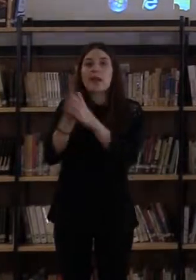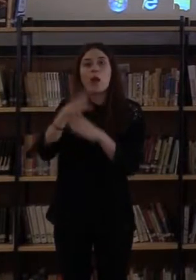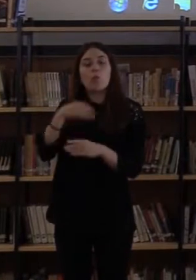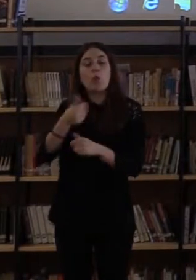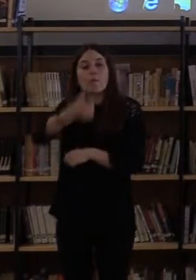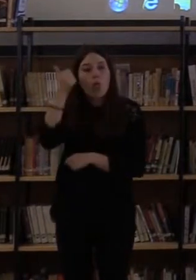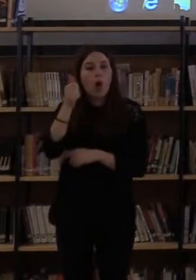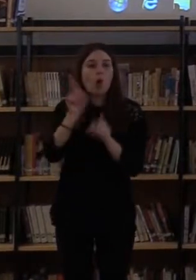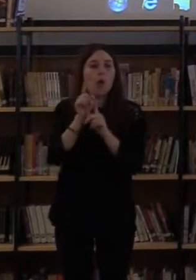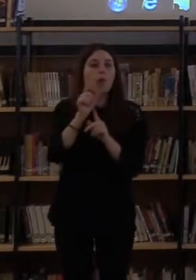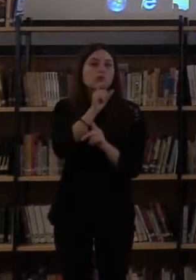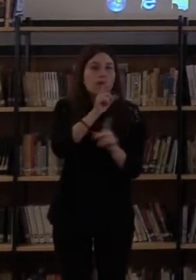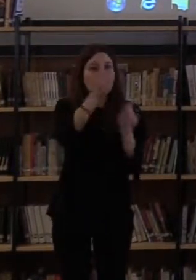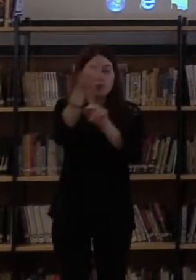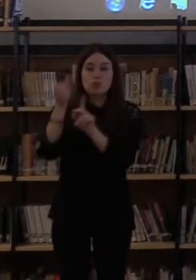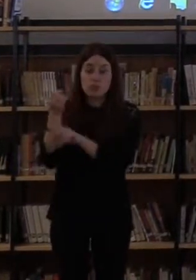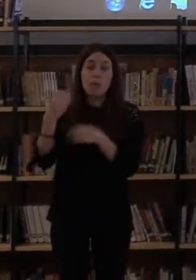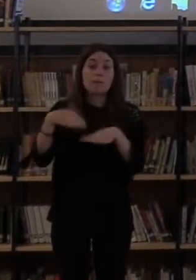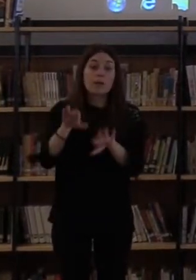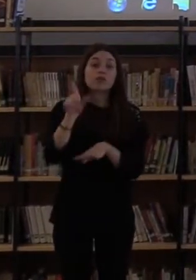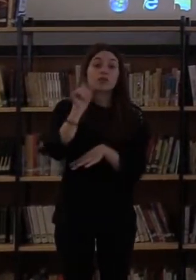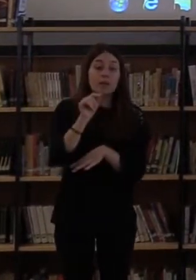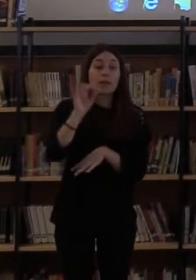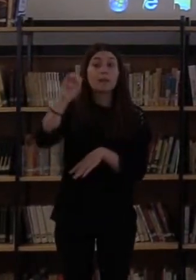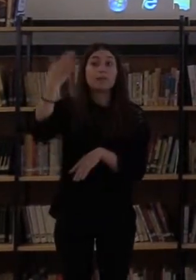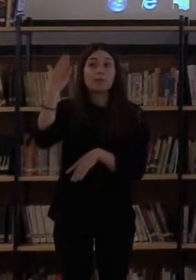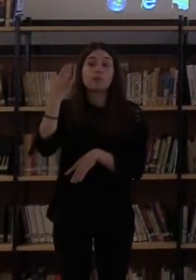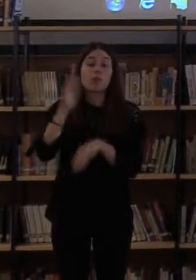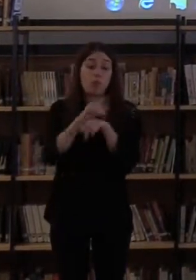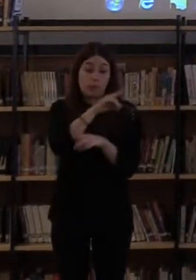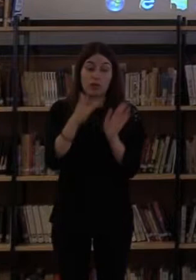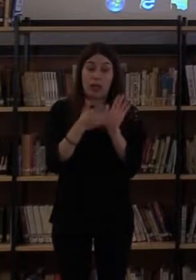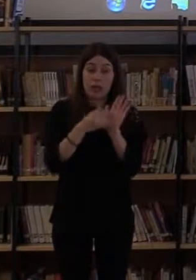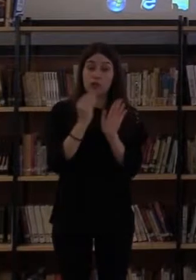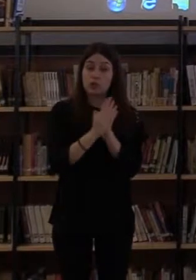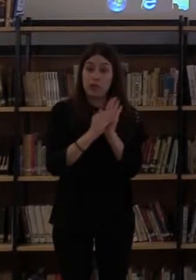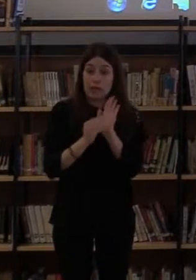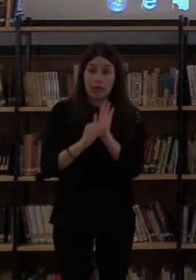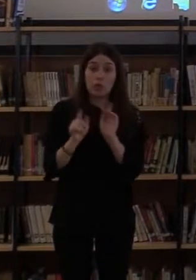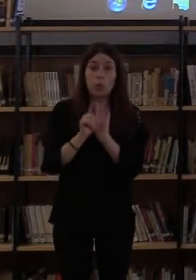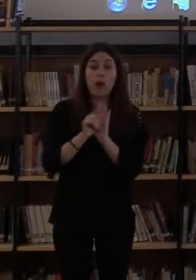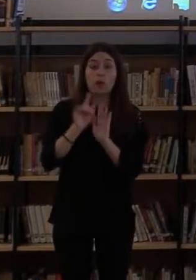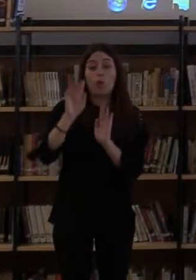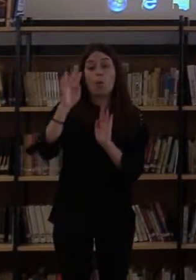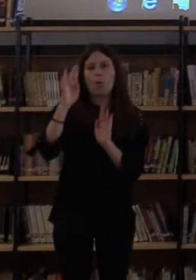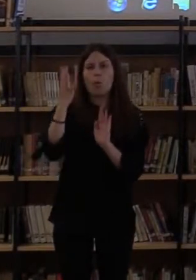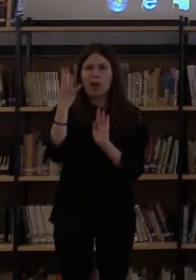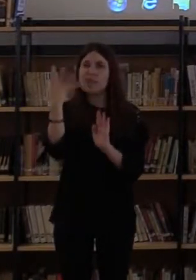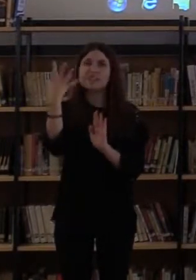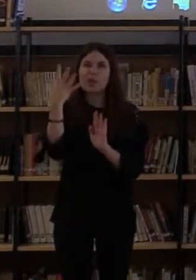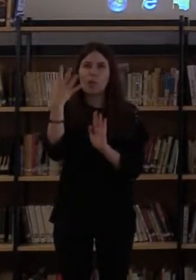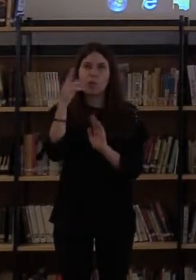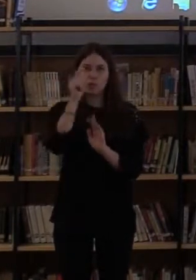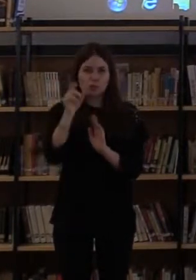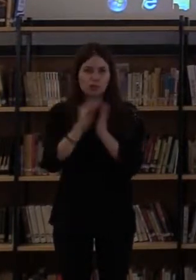mais cheio de possíveis, mas também e sobretudo porque este é um livro que foi escrito a quatro mãos, ou a cinco mãos, já